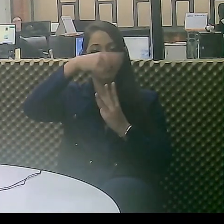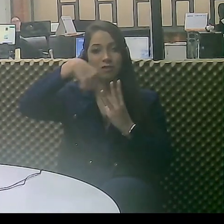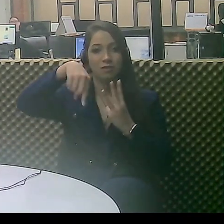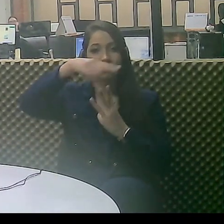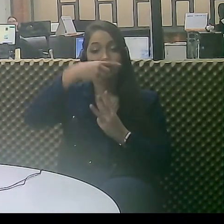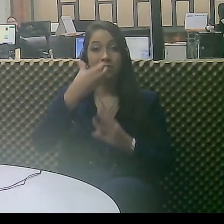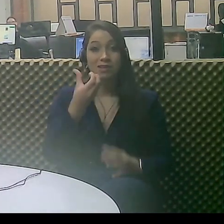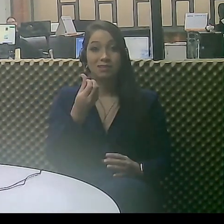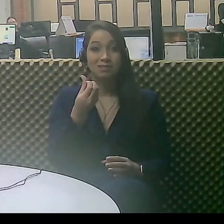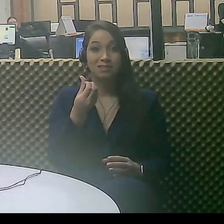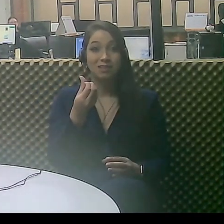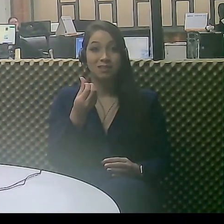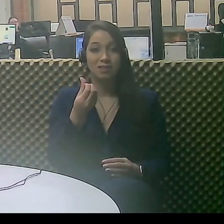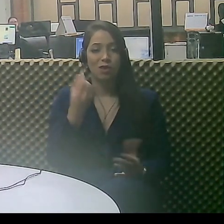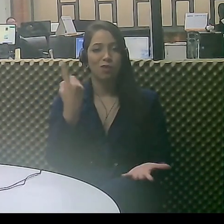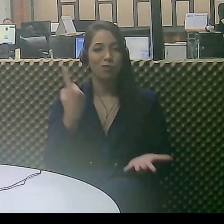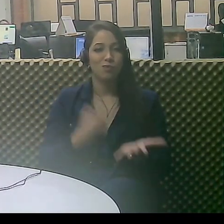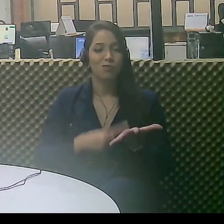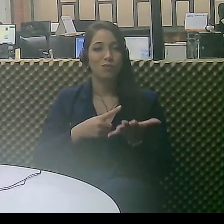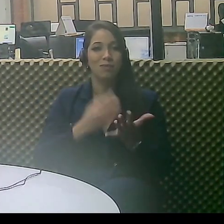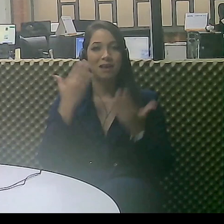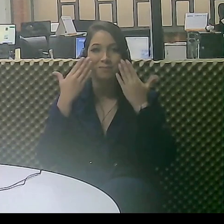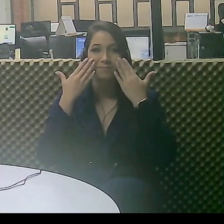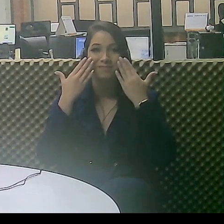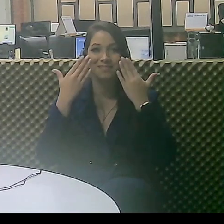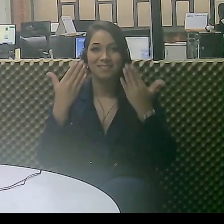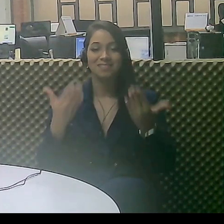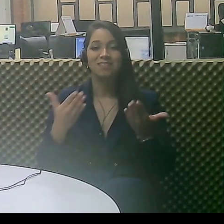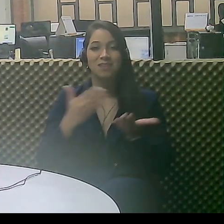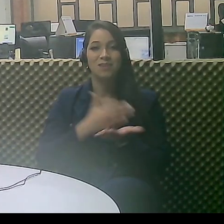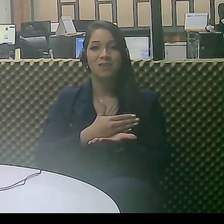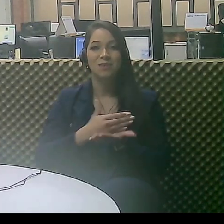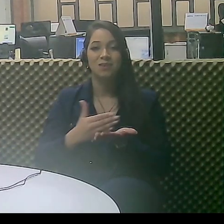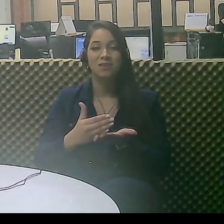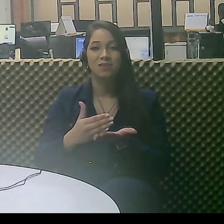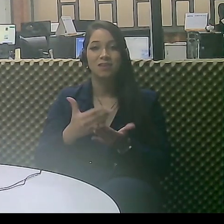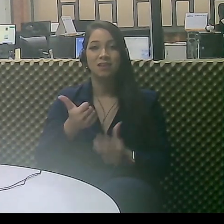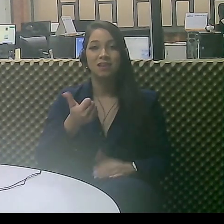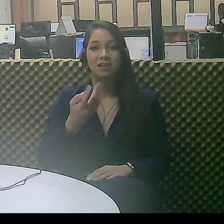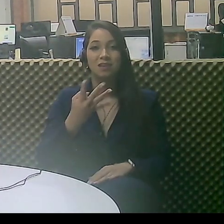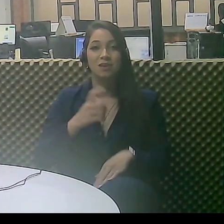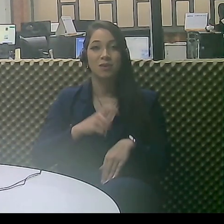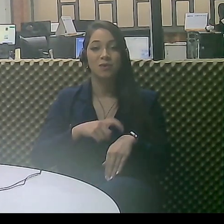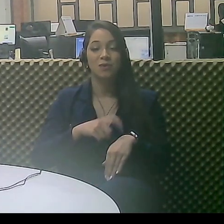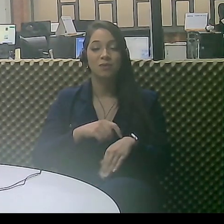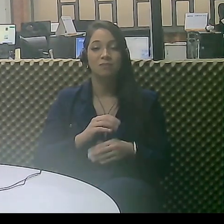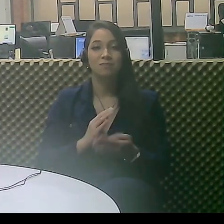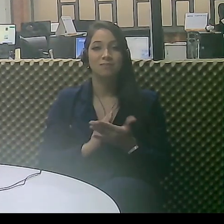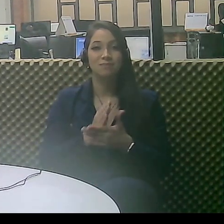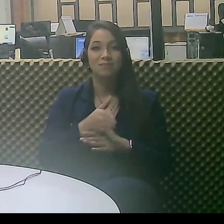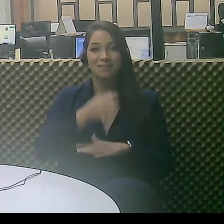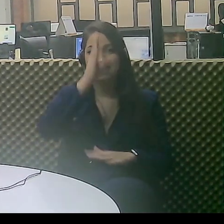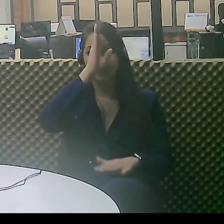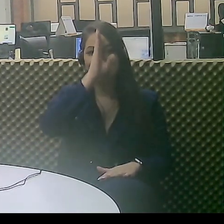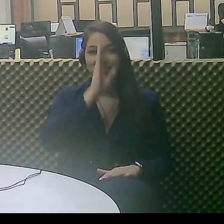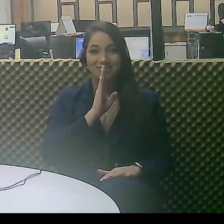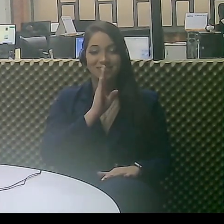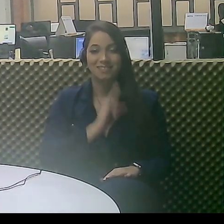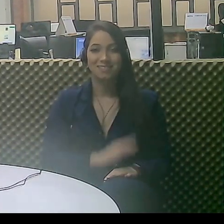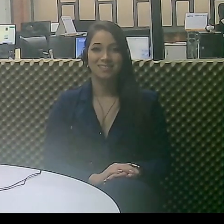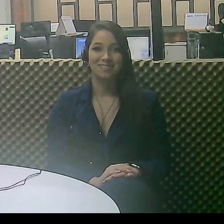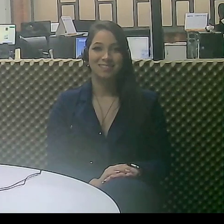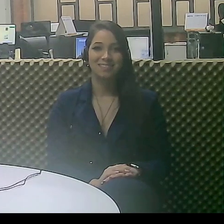companhias estão confirmadas para a apresentação que começa às 14 horas a entrada é